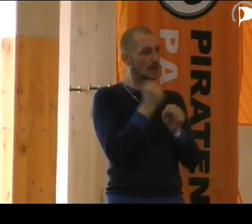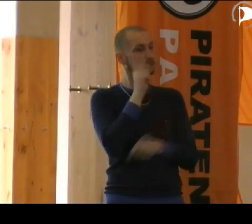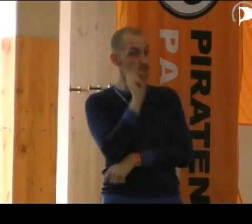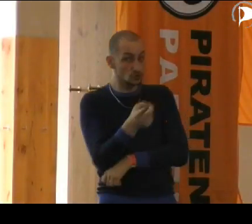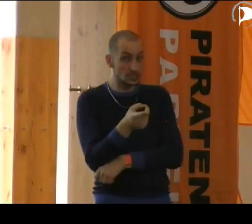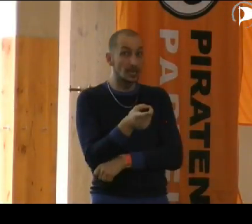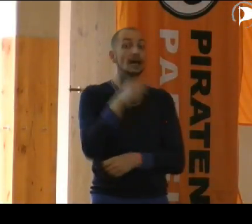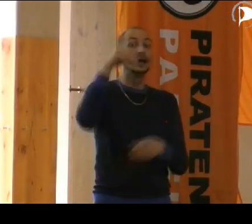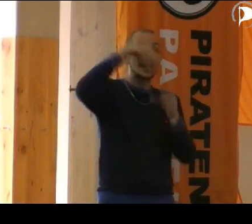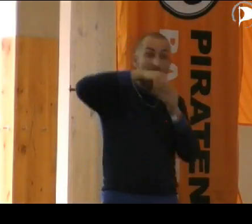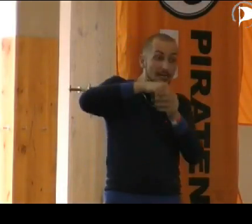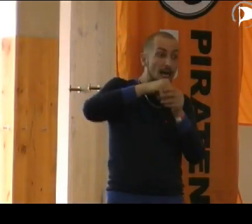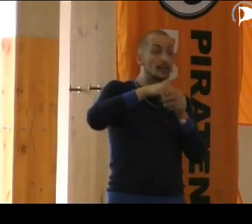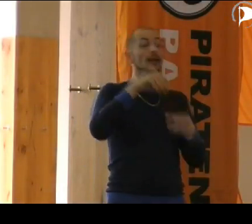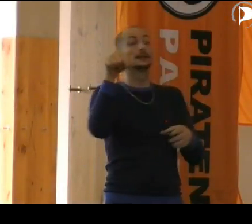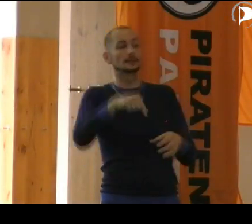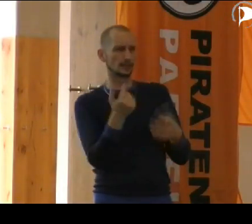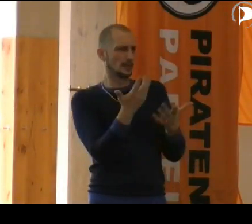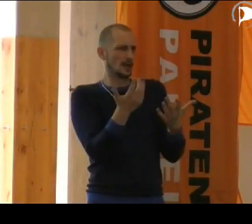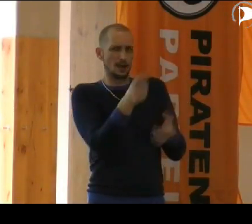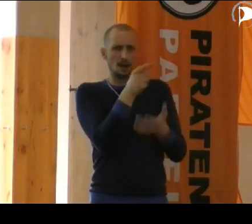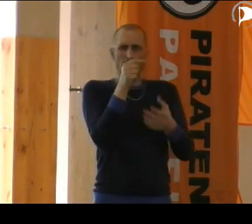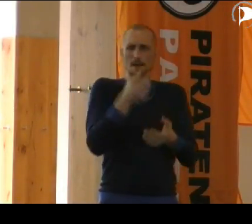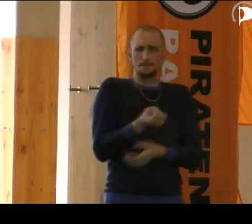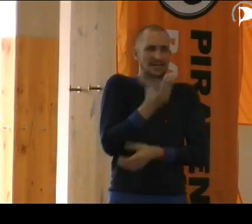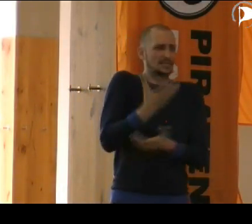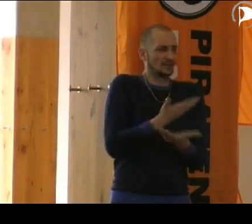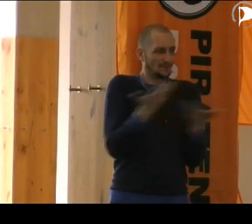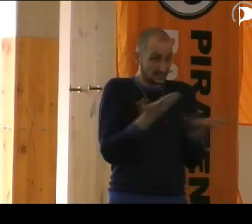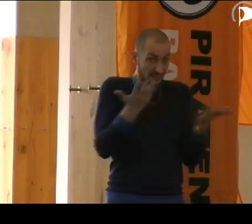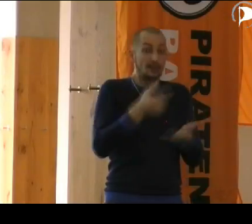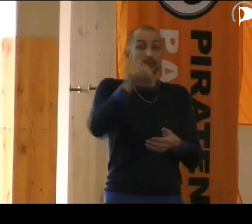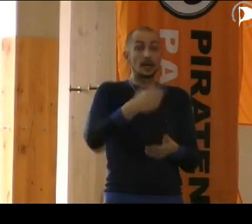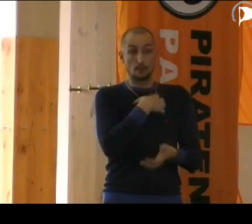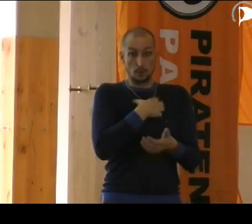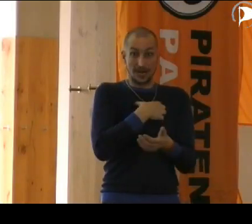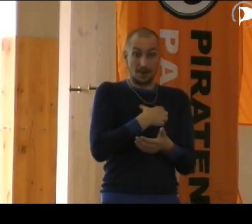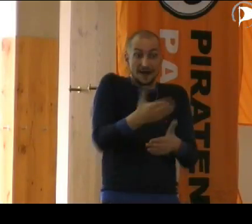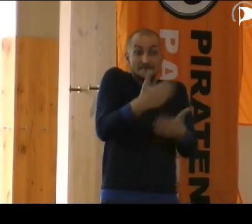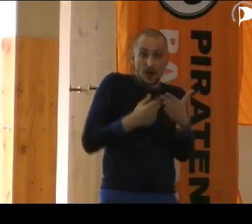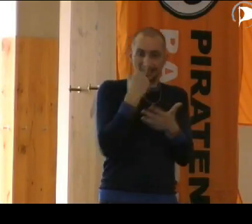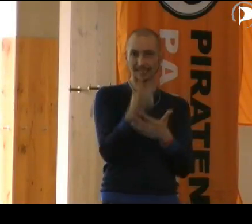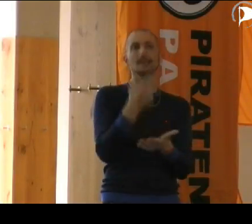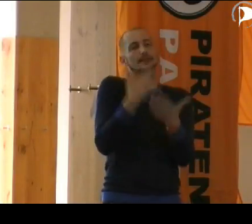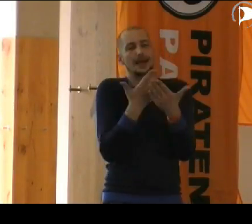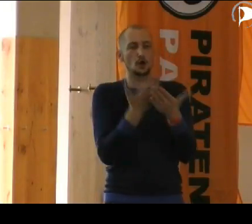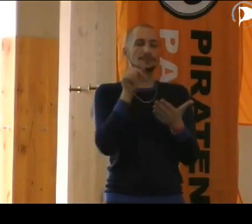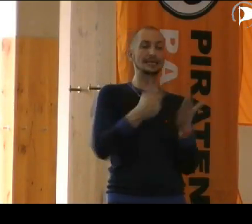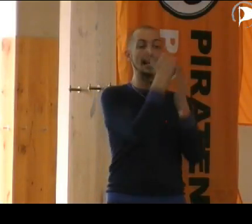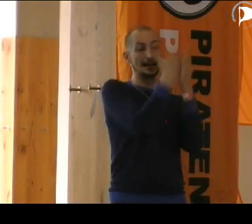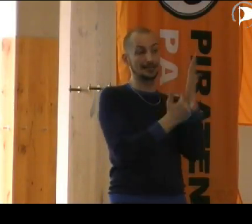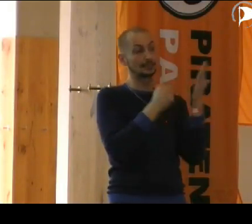gepusht und gepusht adressiert das heißt dass sie ganz gerne die probleme auch schon vorgekommen dass jesus zu nennen müssten